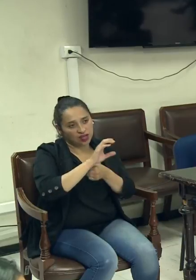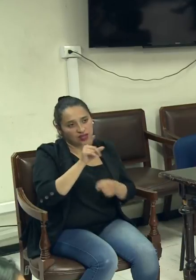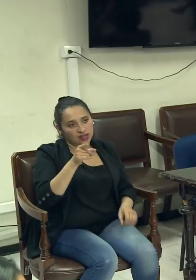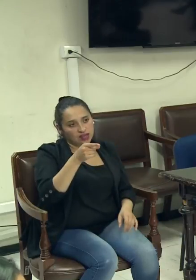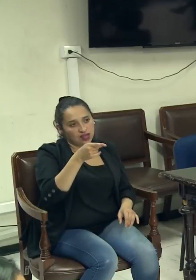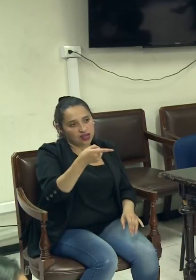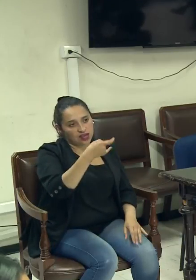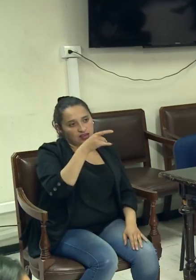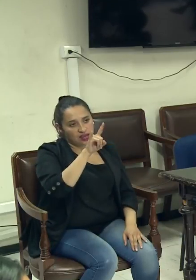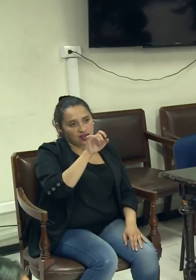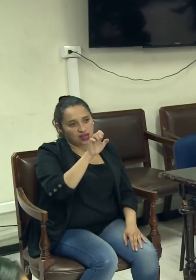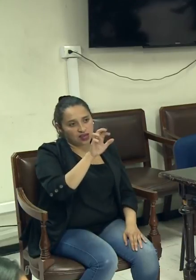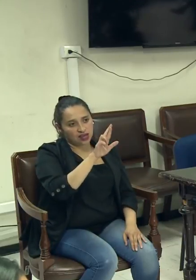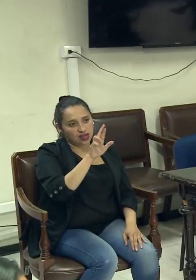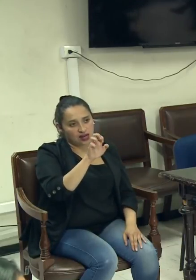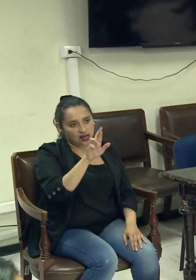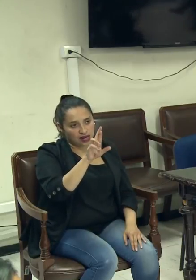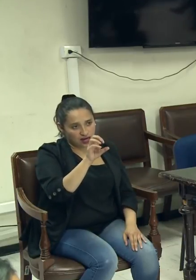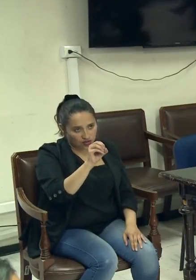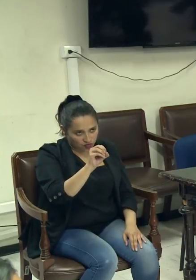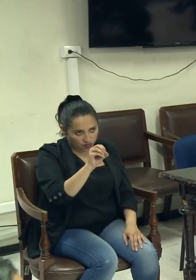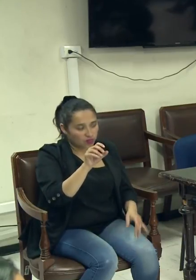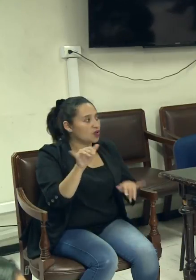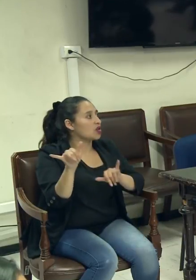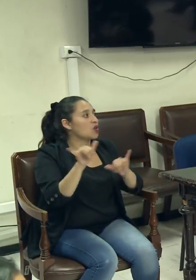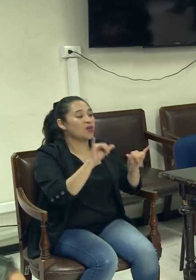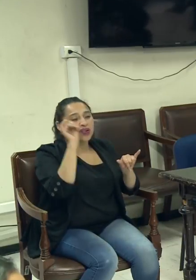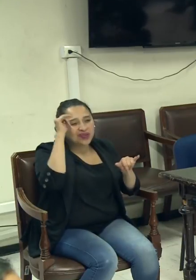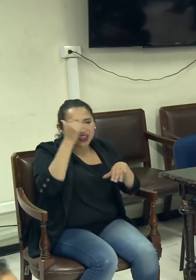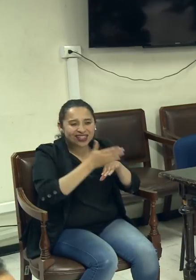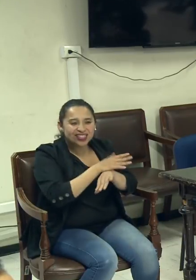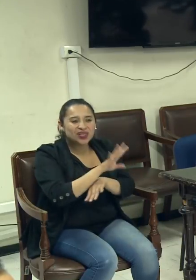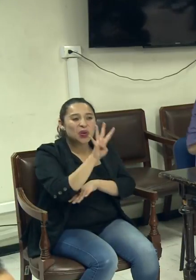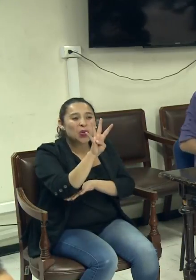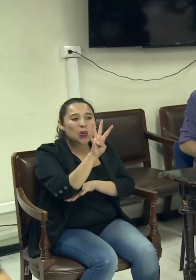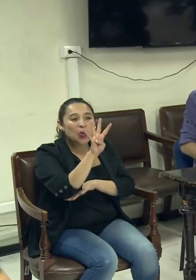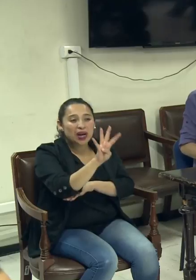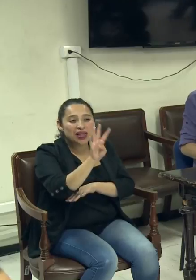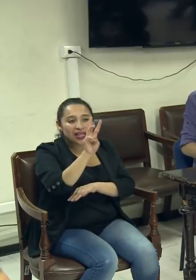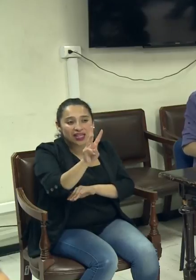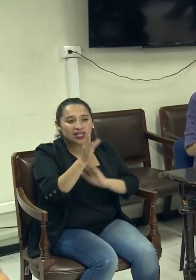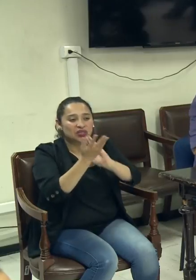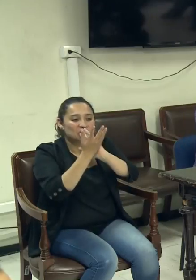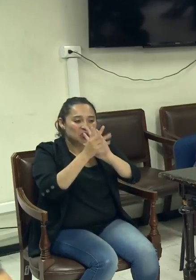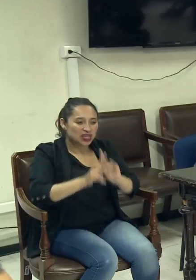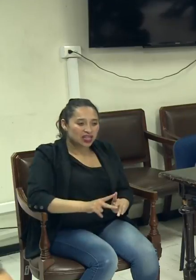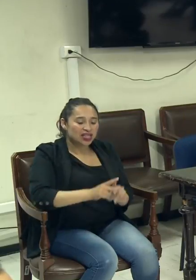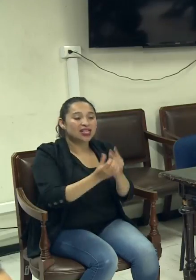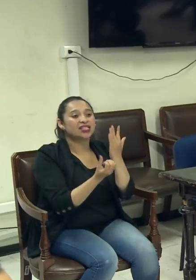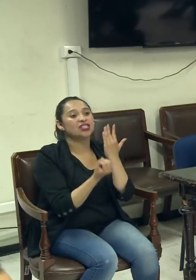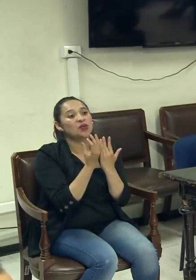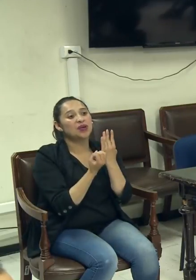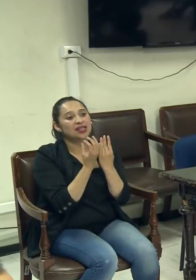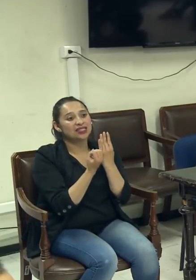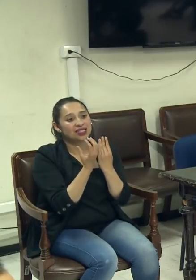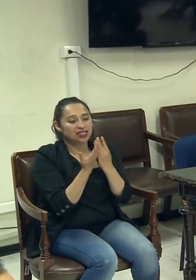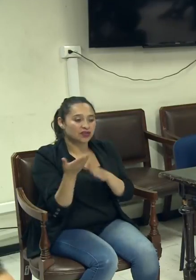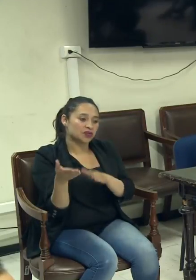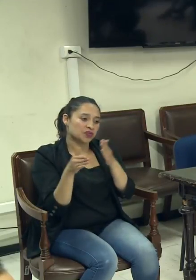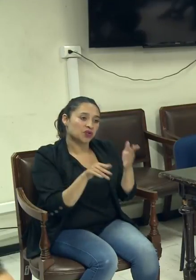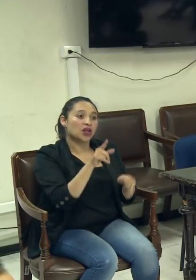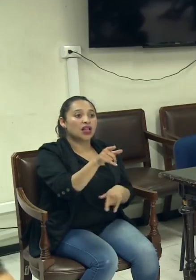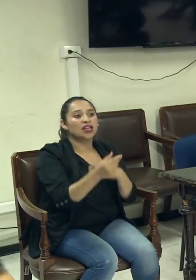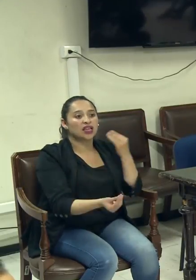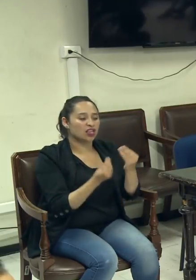gente, como los 43 normalistas, ¿verdad? Y cosas de ese tipo. Había sido un héroe, se habría infectado